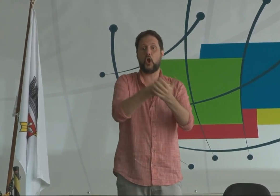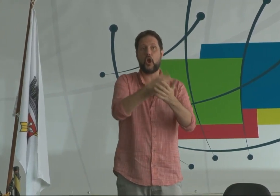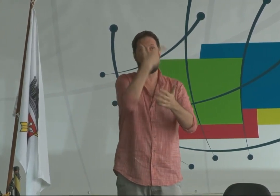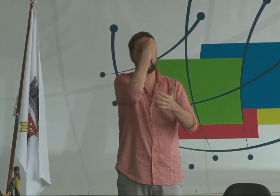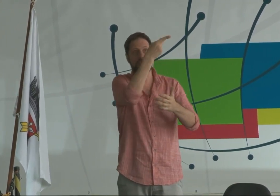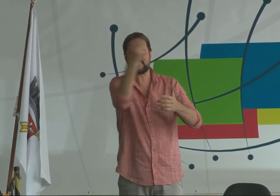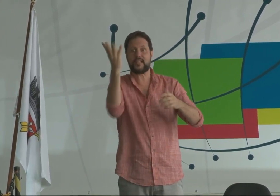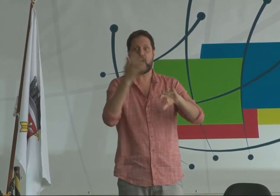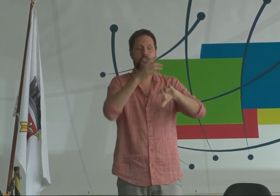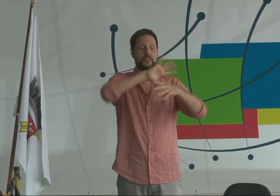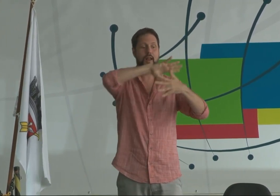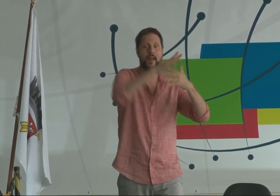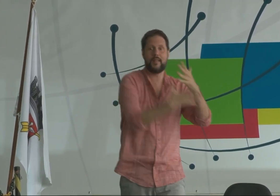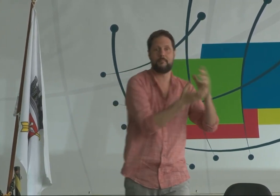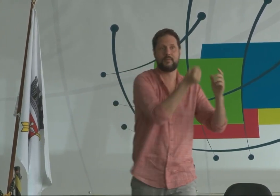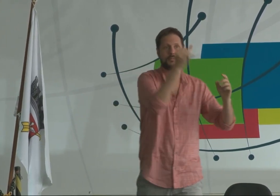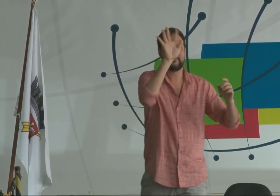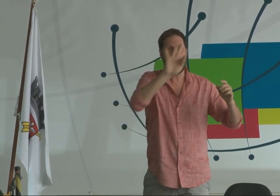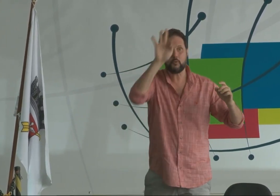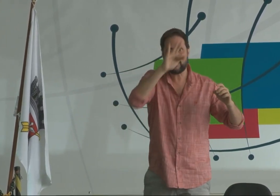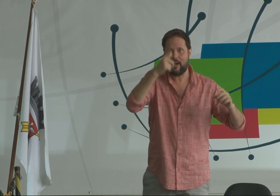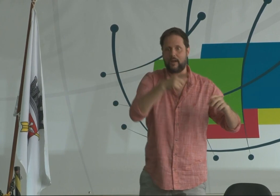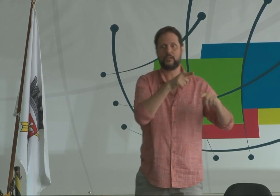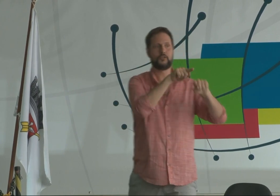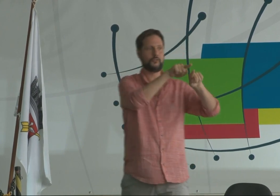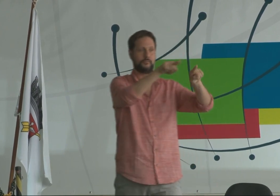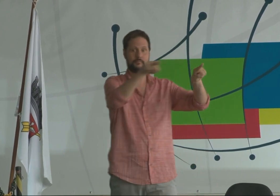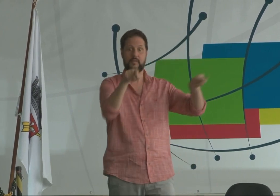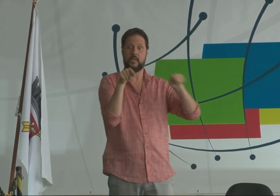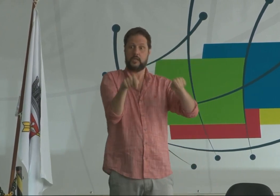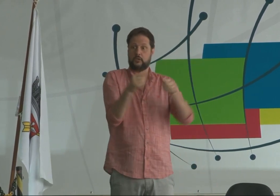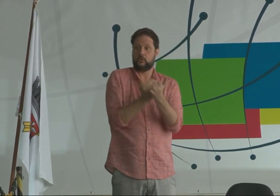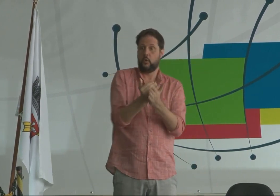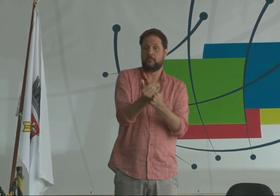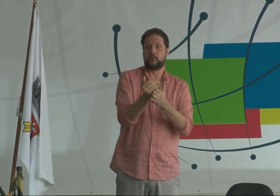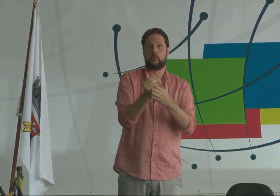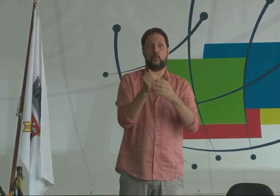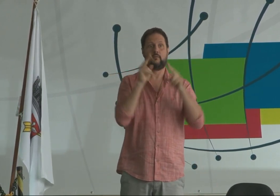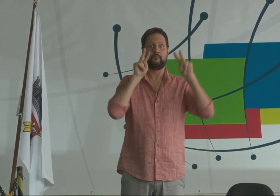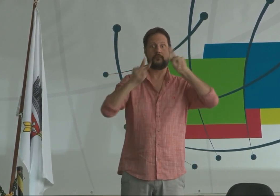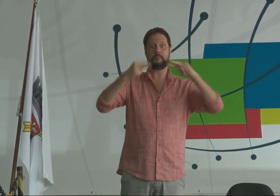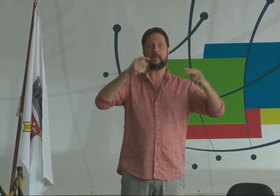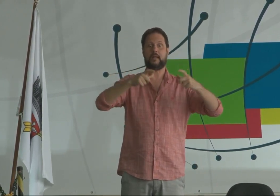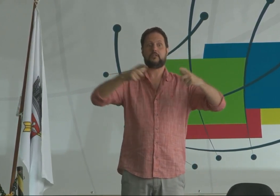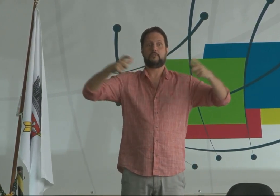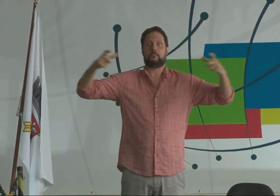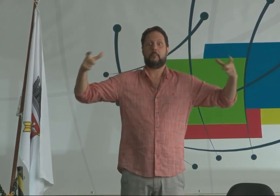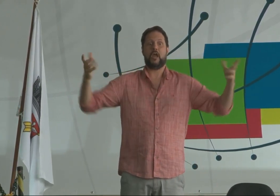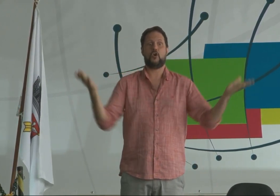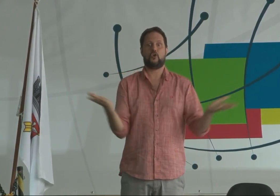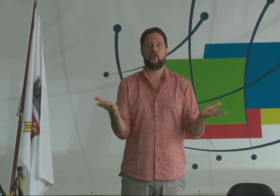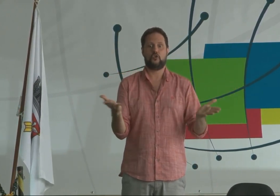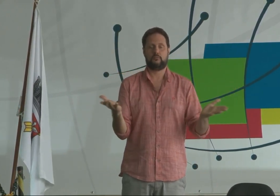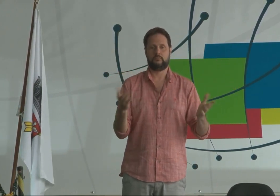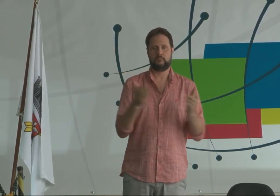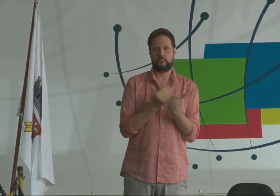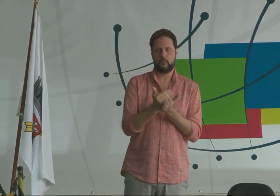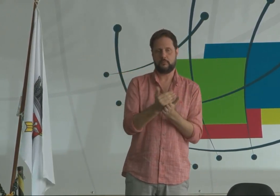tradução, por exemplo, nessa área, aqui no Letras e Libras, ela possibilita pensar outras formas teóricas e filosóficas que nos permitem